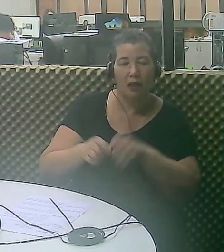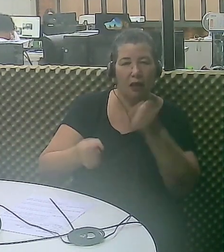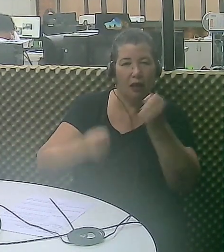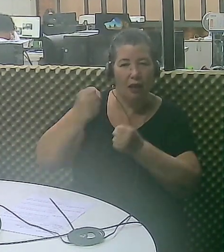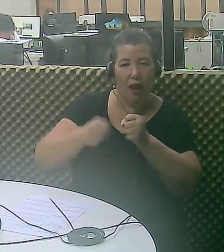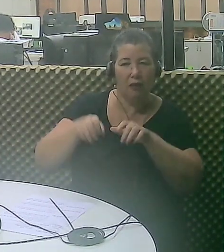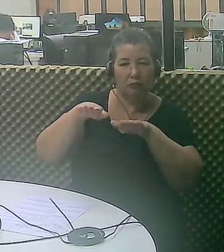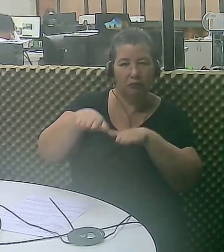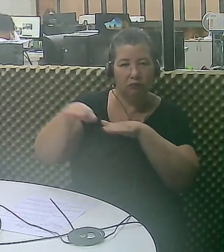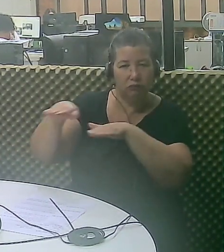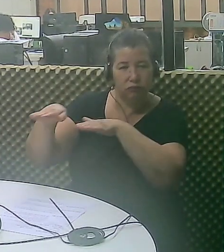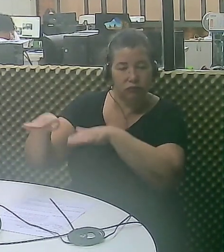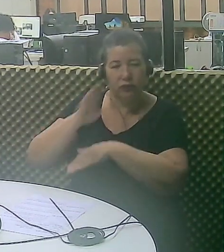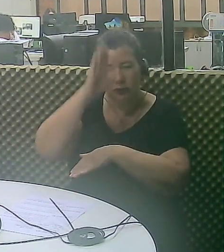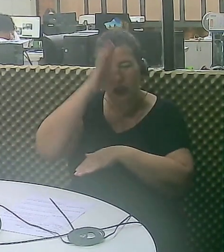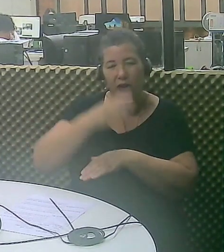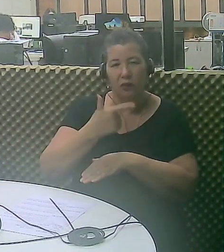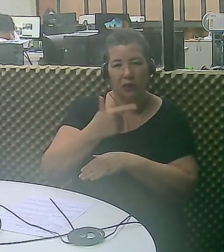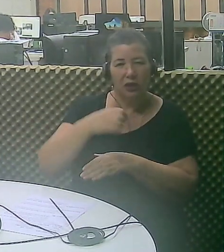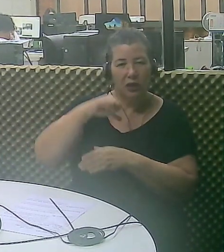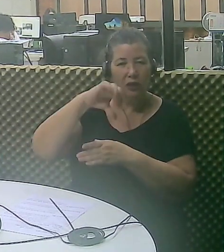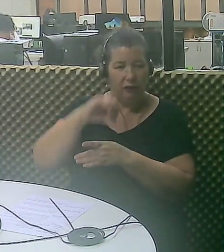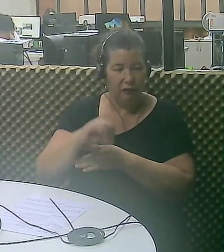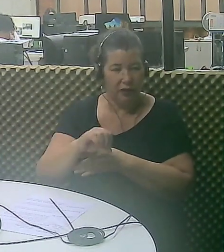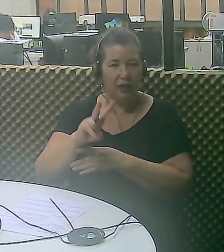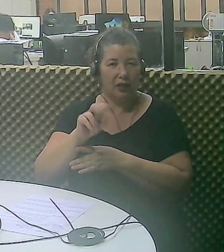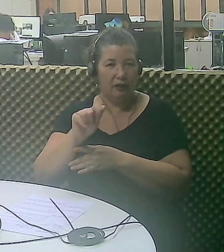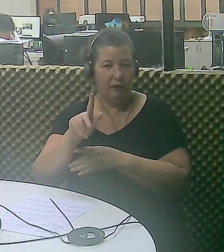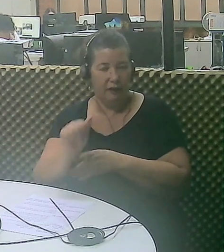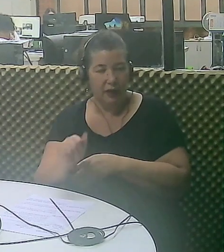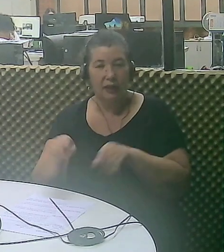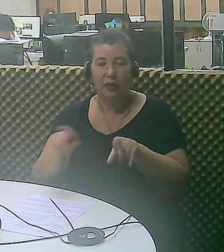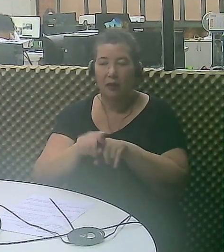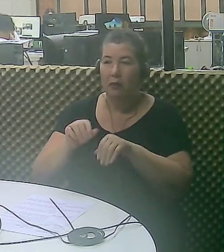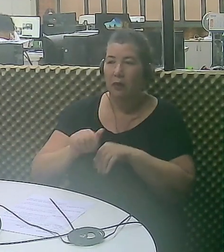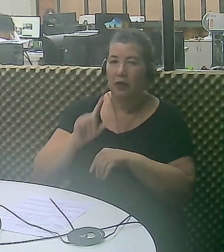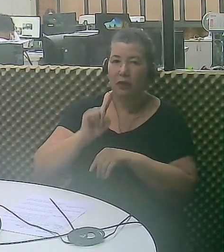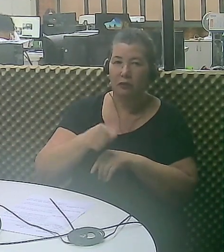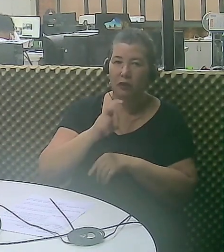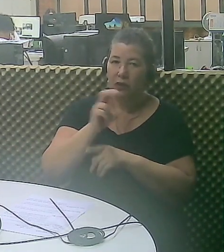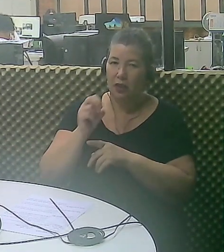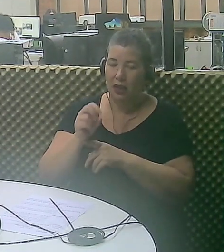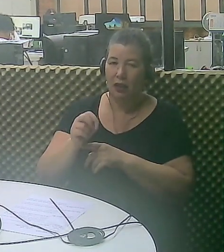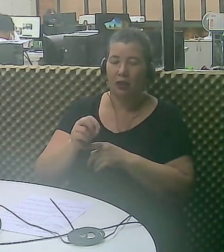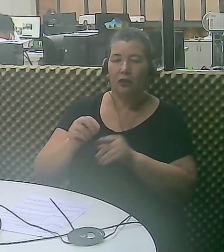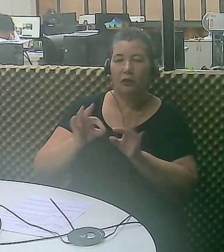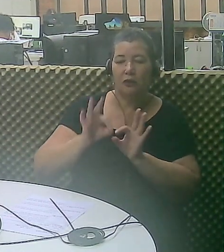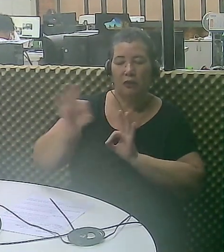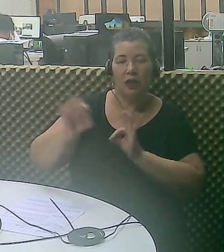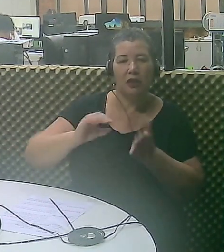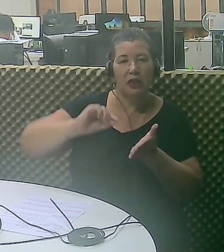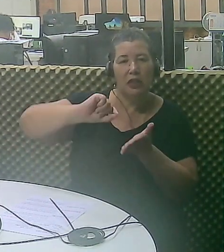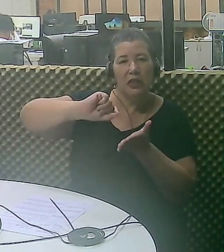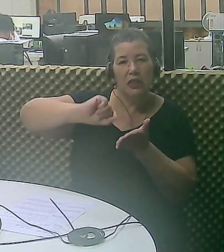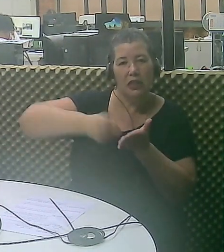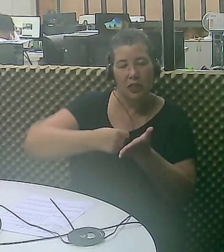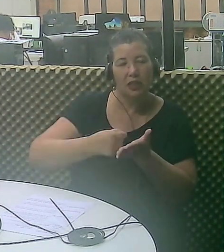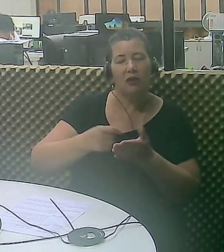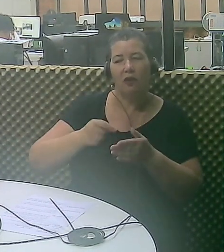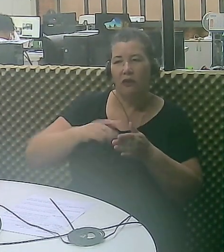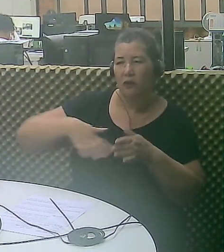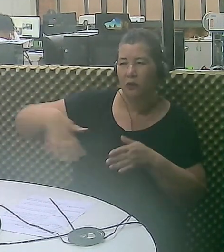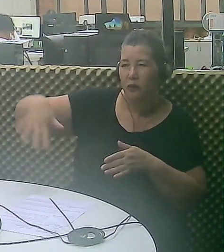com 290 vagas e mais de 1.500 metros quadrados de escritórios personalizados que estarão rodeados